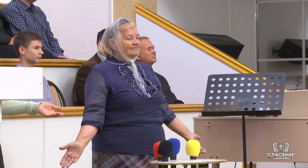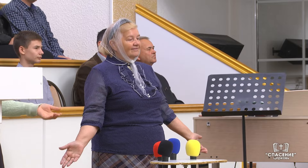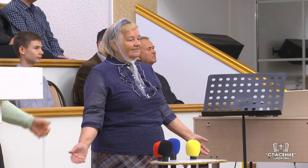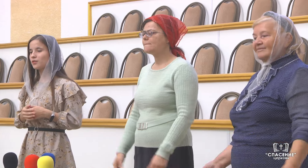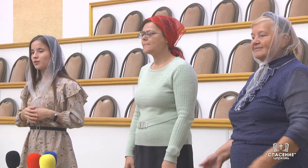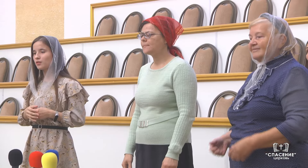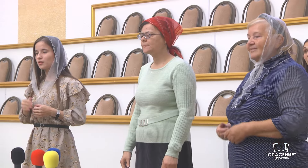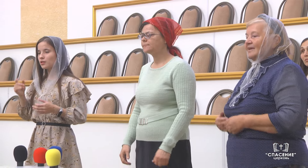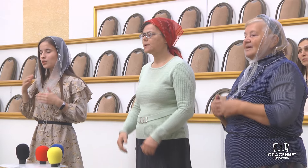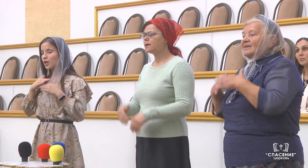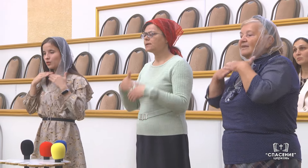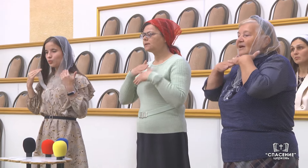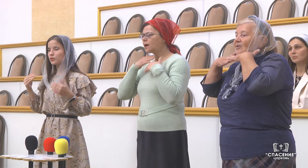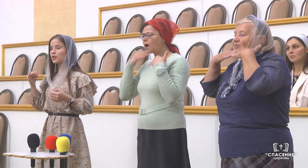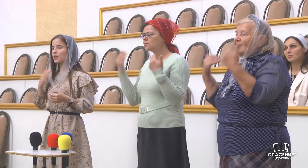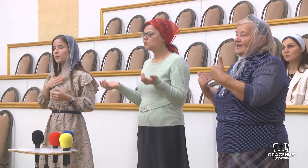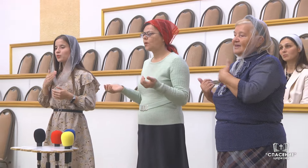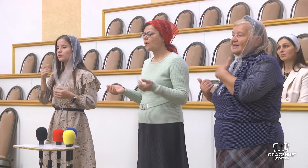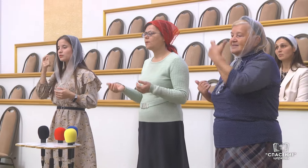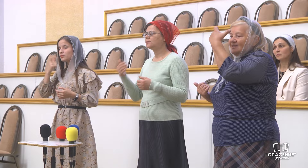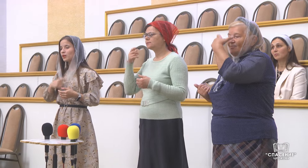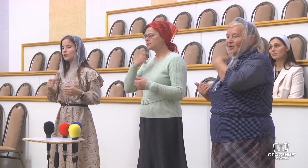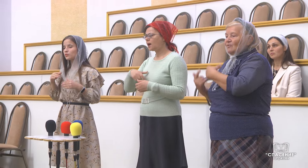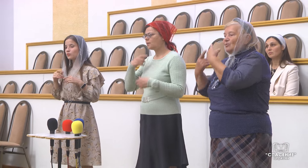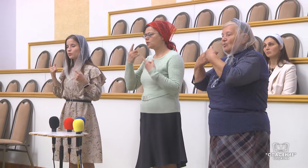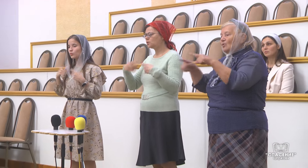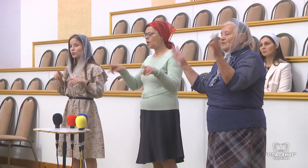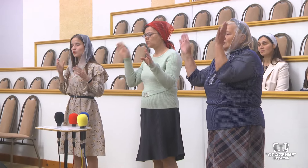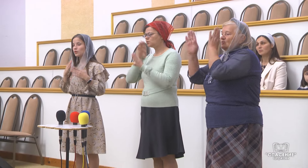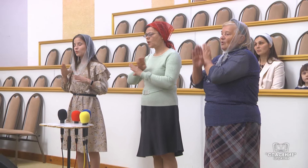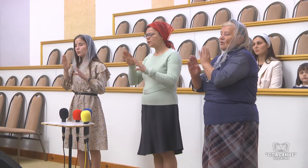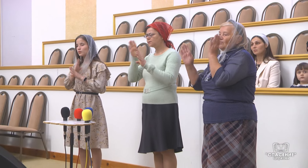Не хочу я для себя иной судьбы,